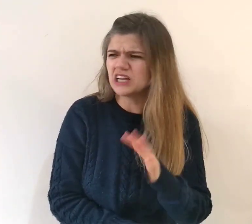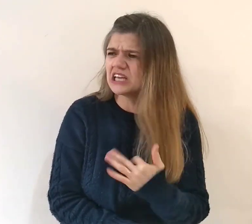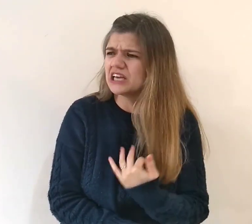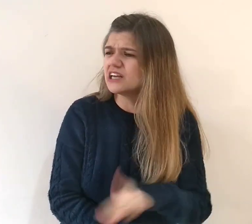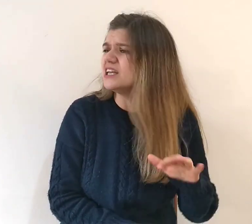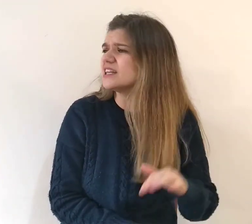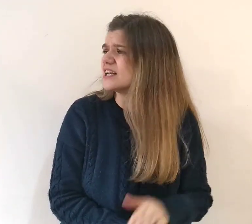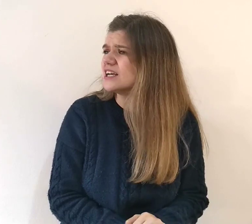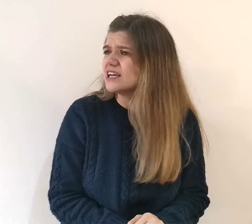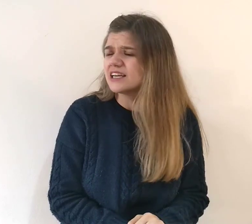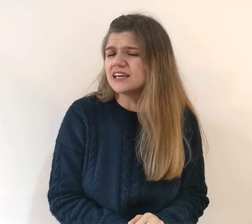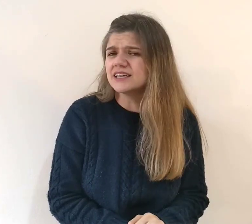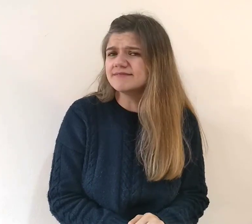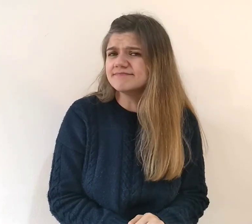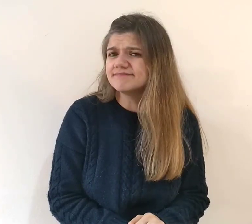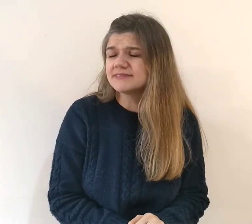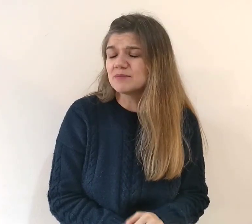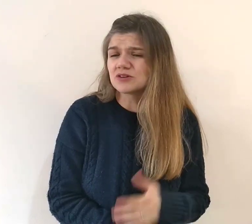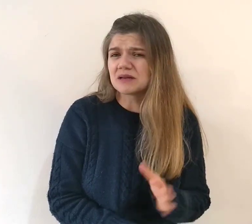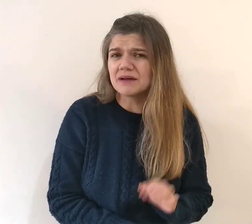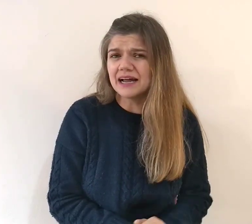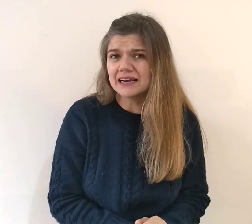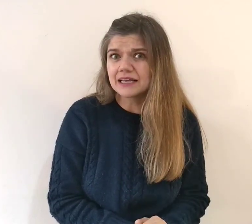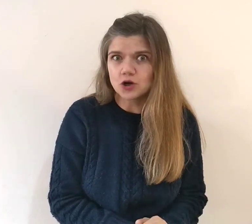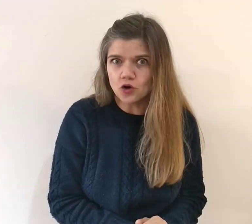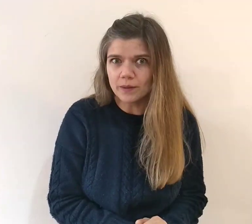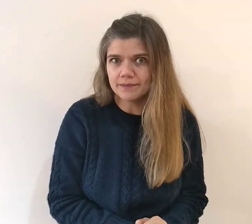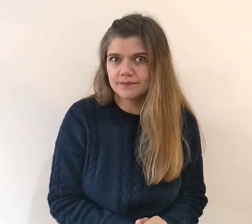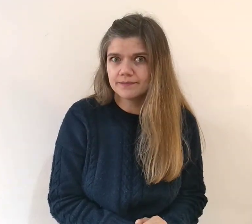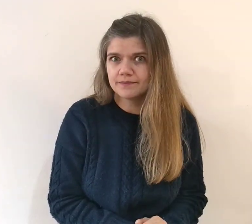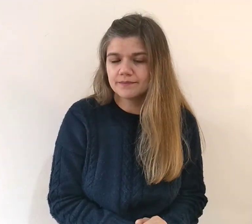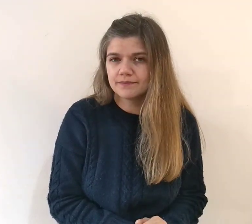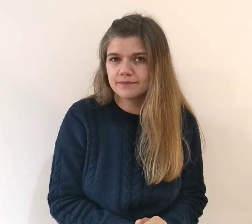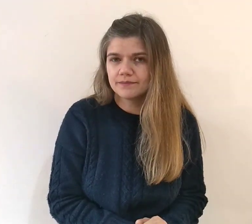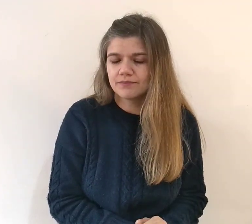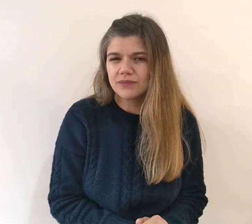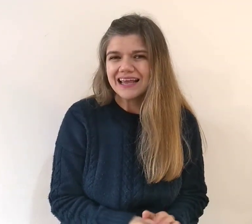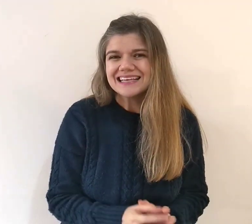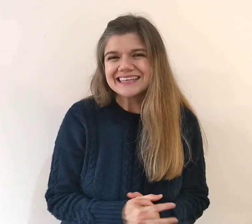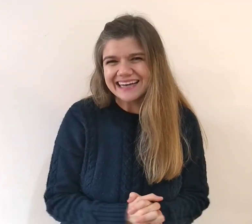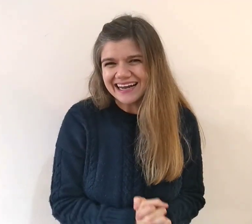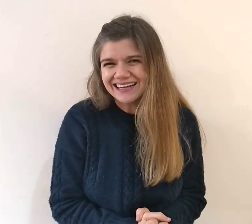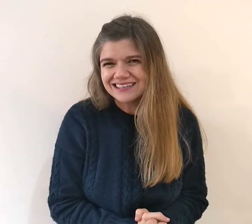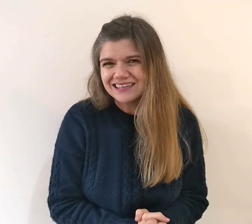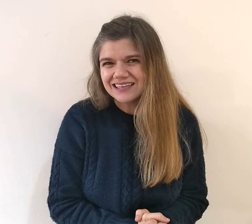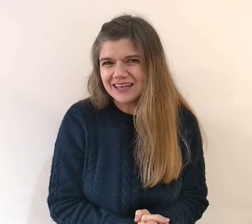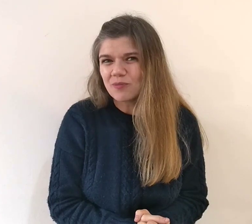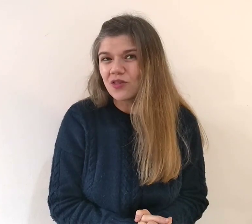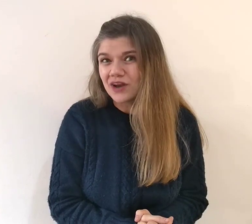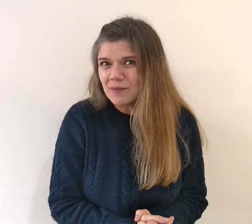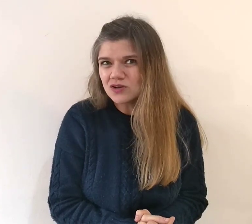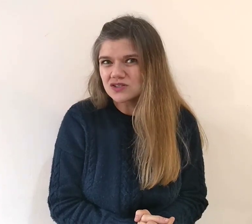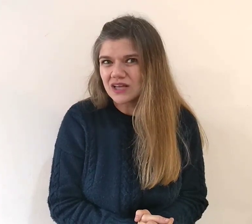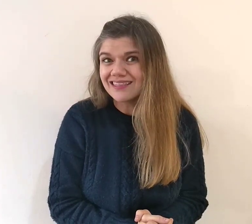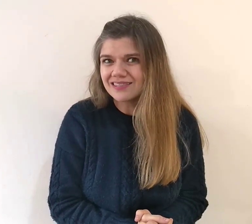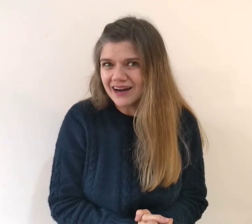que gritan, que se portan mal, que roban? ¿Será que podremos entrar